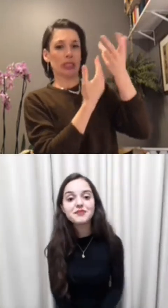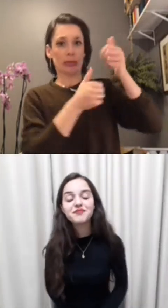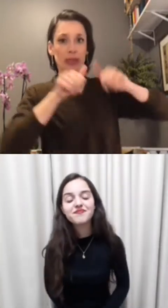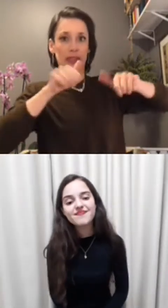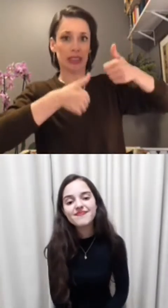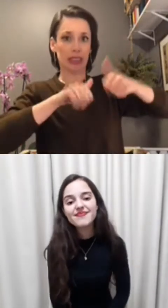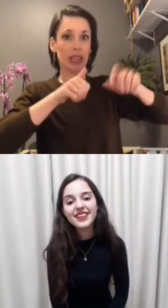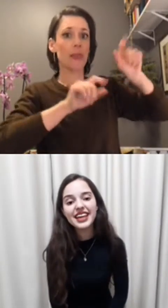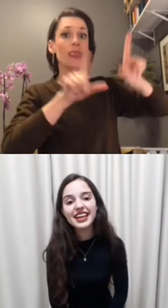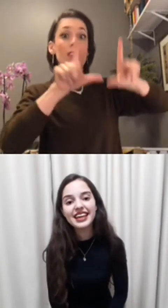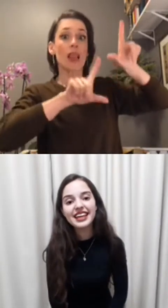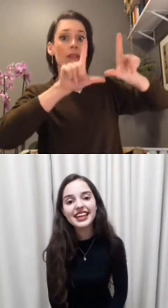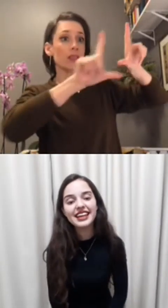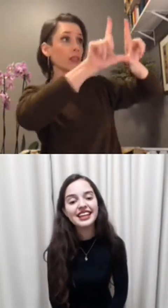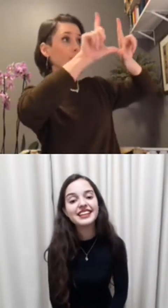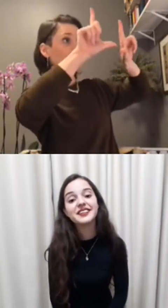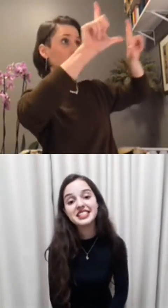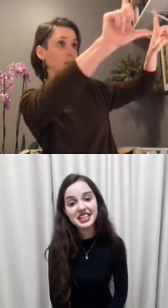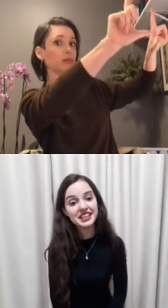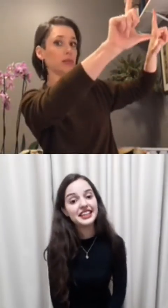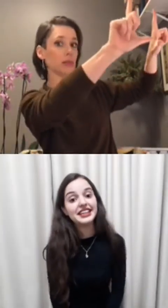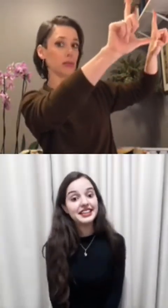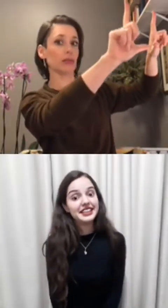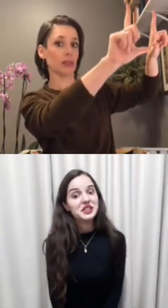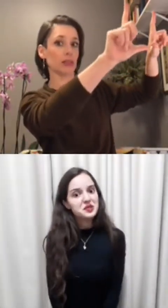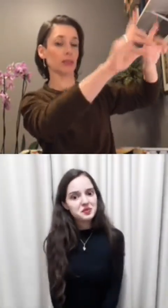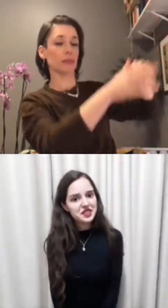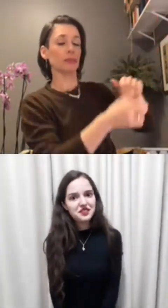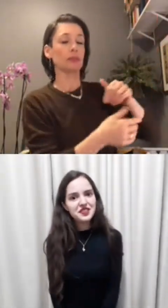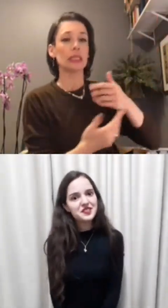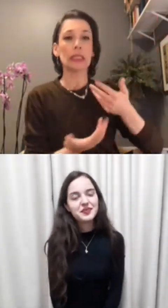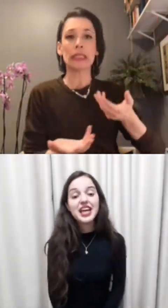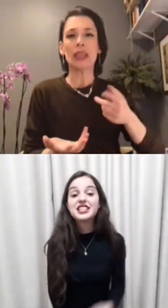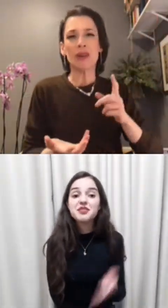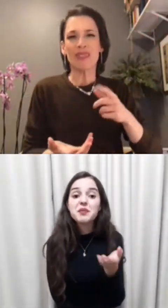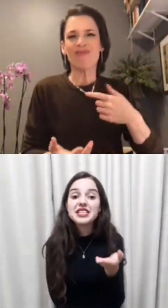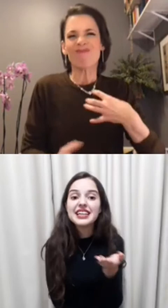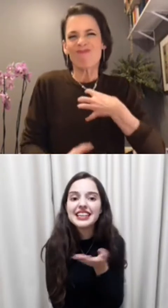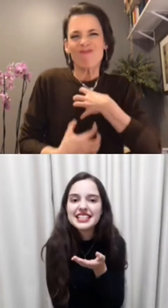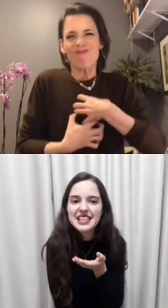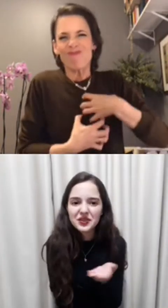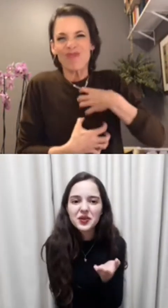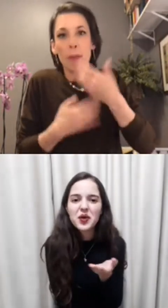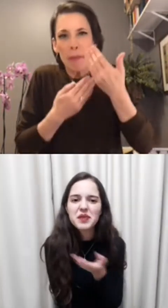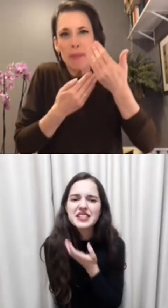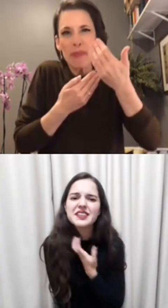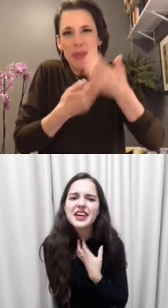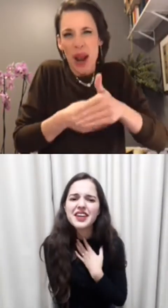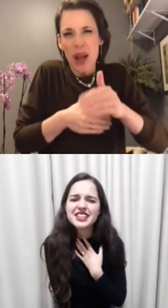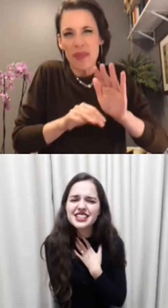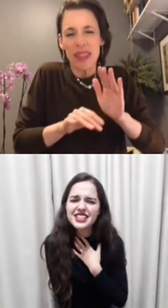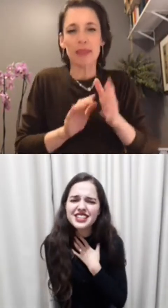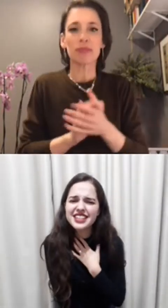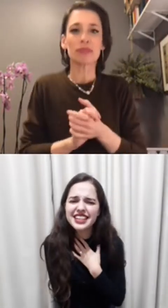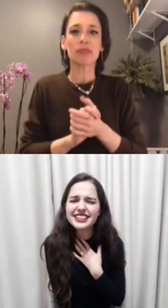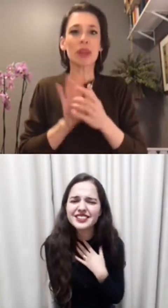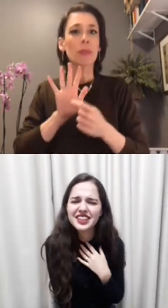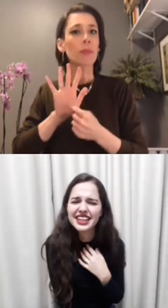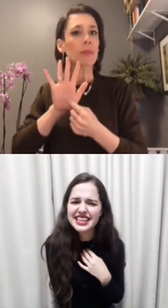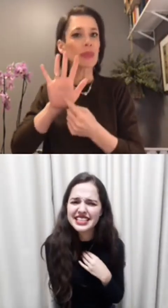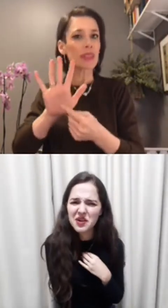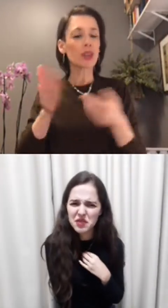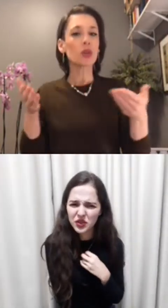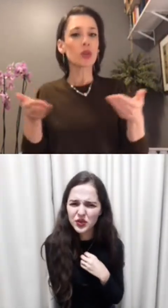Libras. E então, assim, super difícil. Tinha uma apresentação no começo, né? Eu acho que a gente tinha o quê?